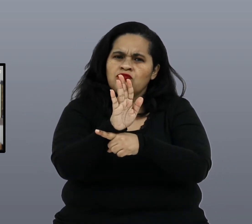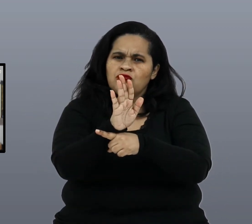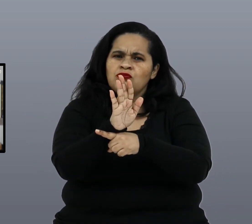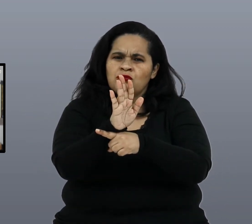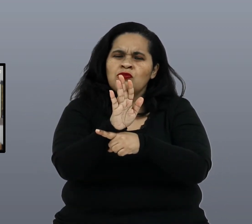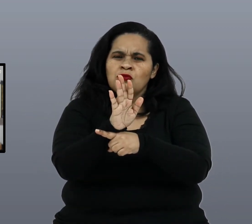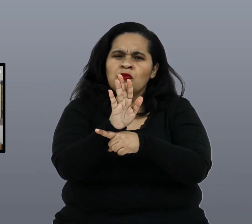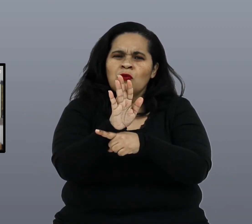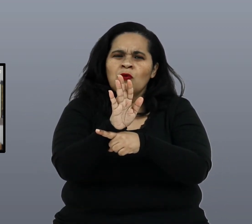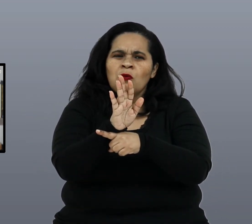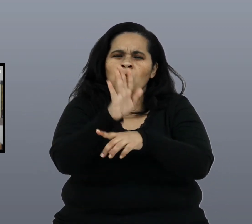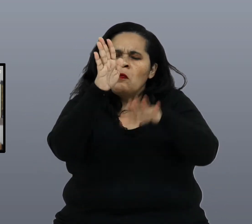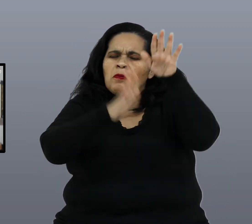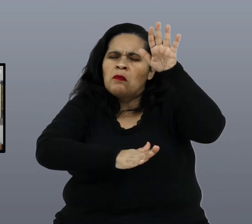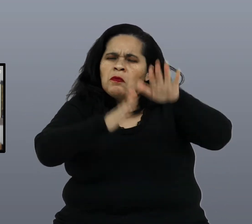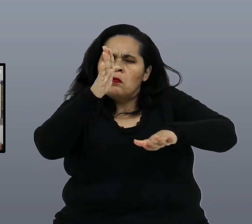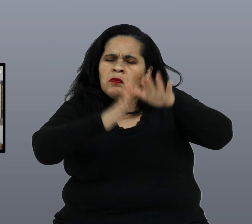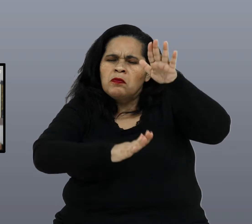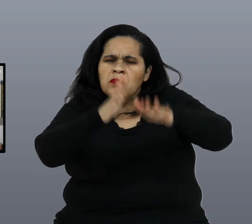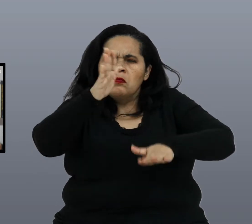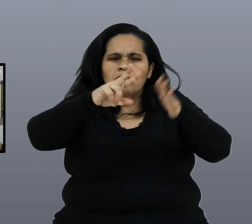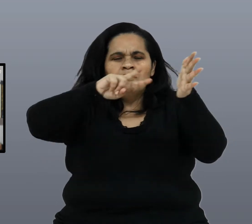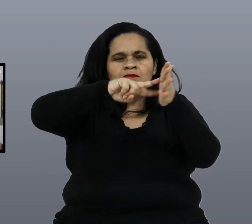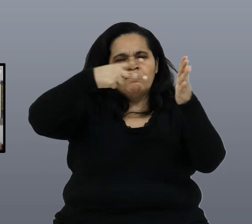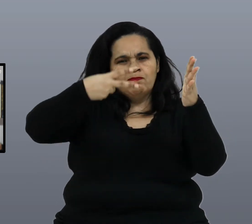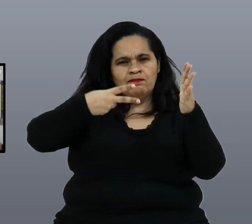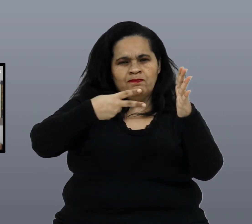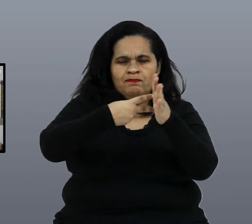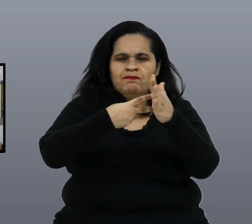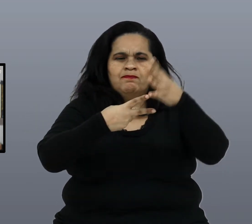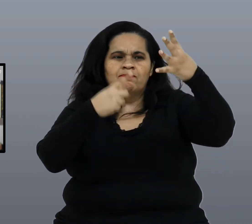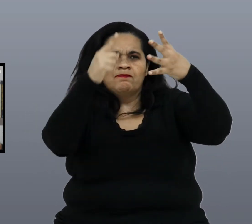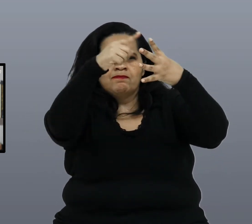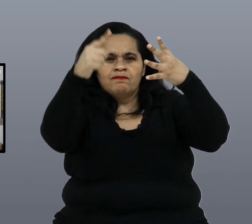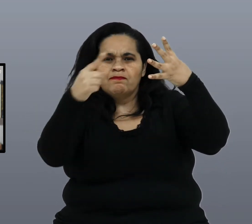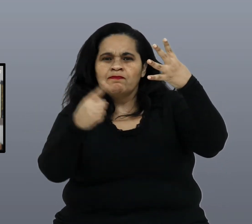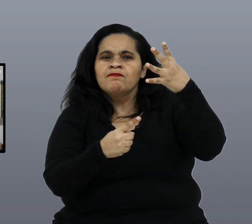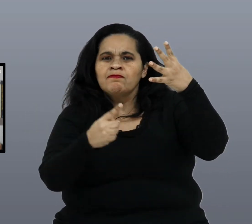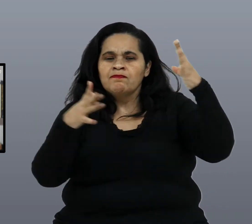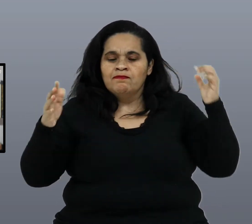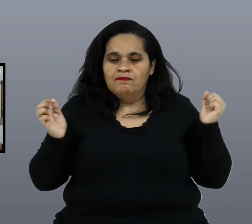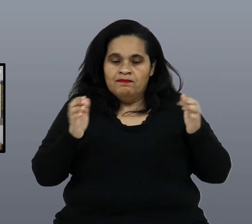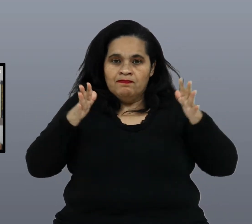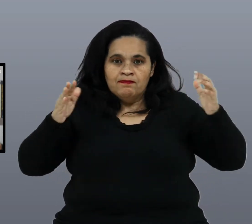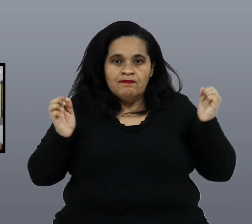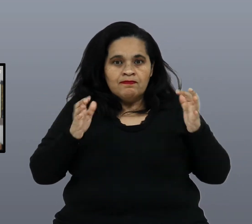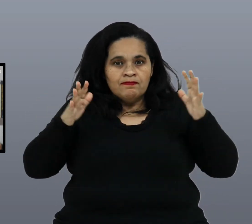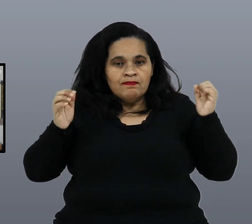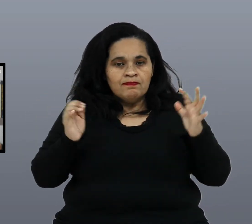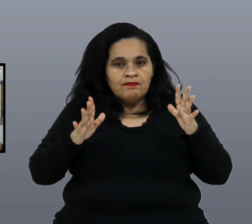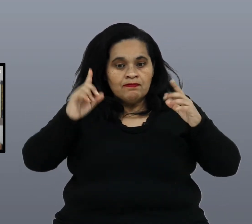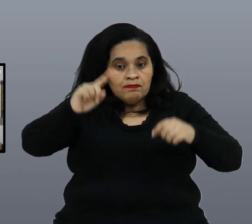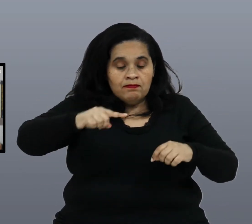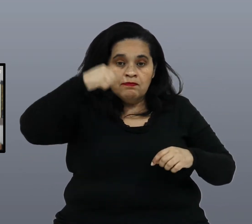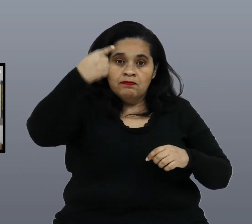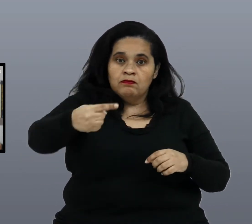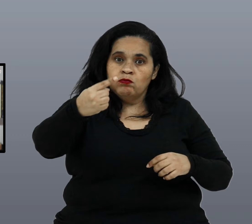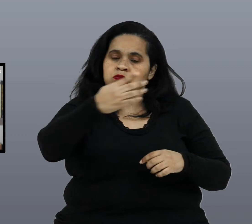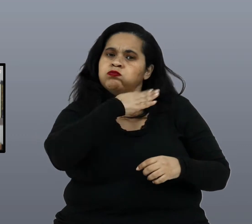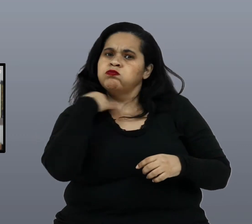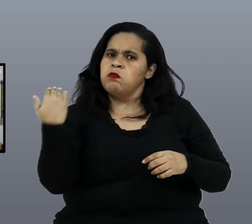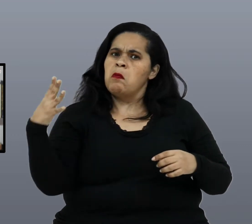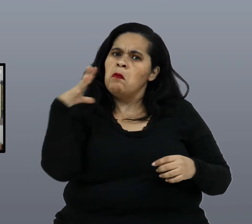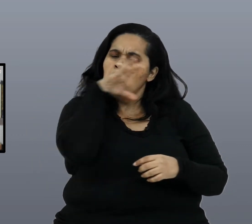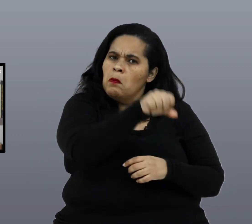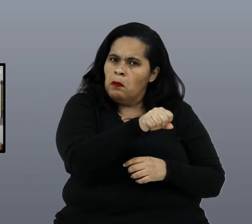nessa conquista. Talvez esse seja o significado das 4 asas. Mas depois da sua morte, essa morte